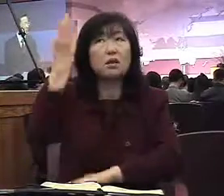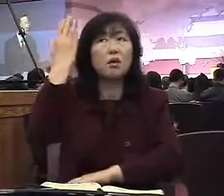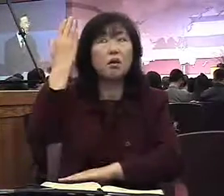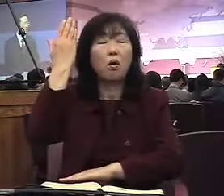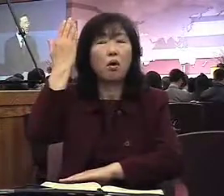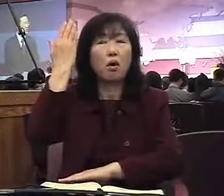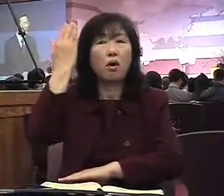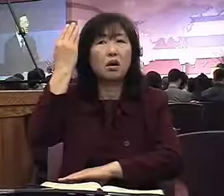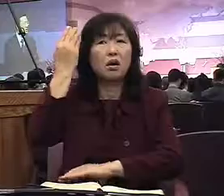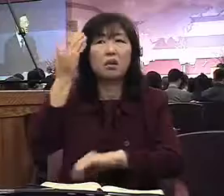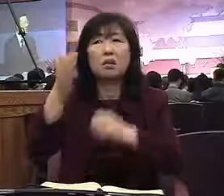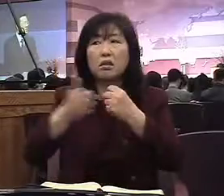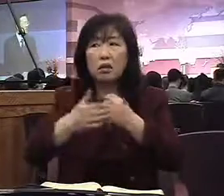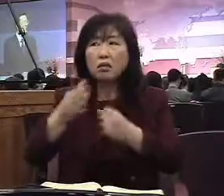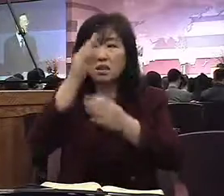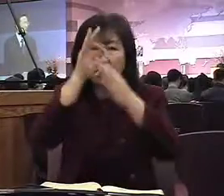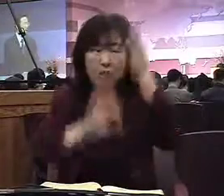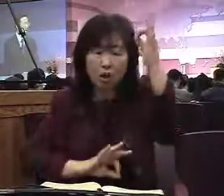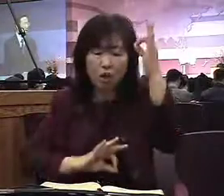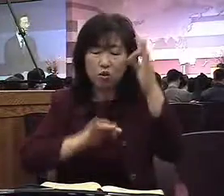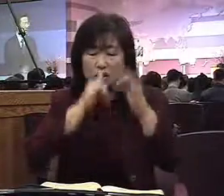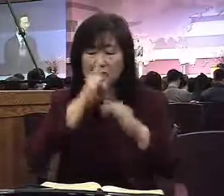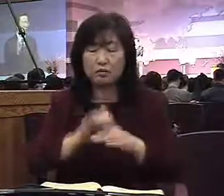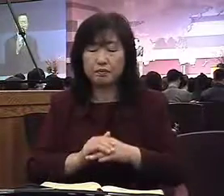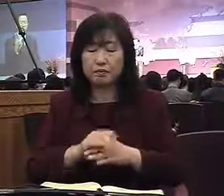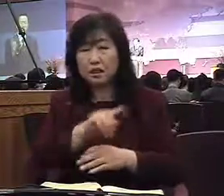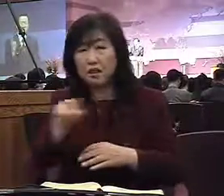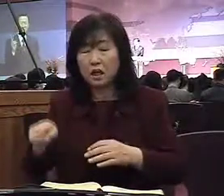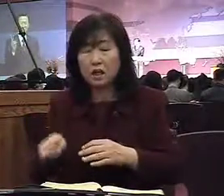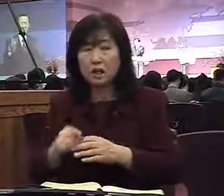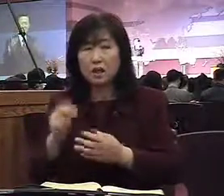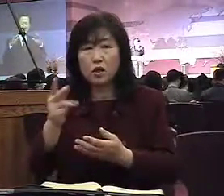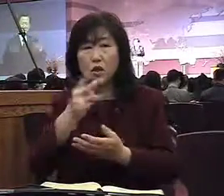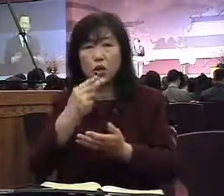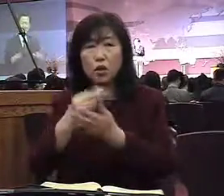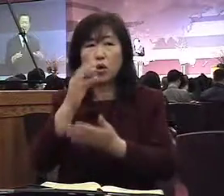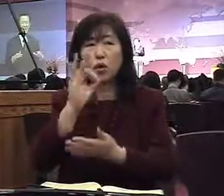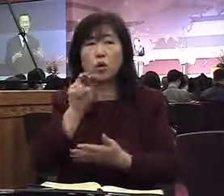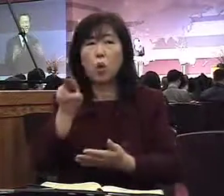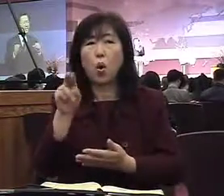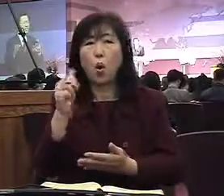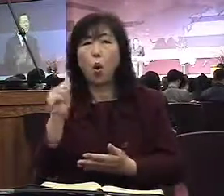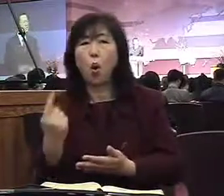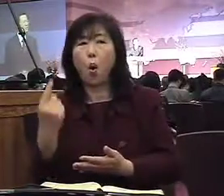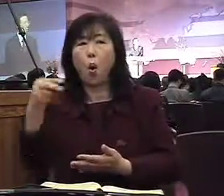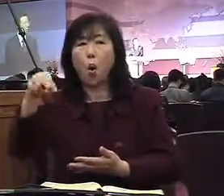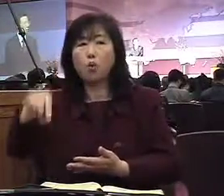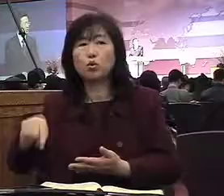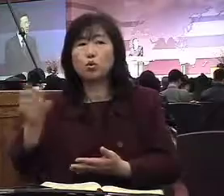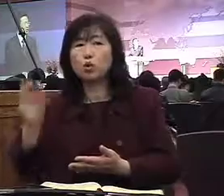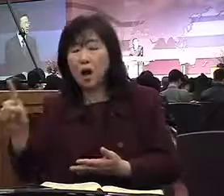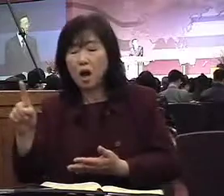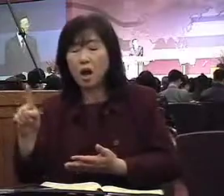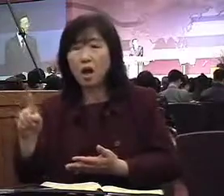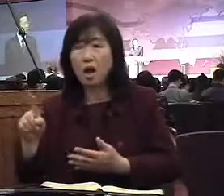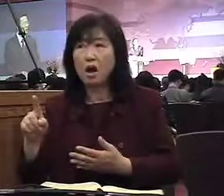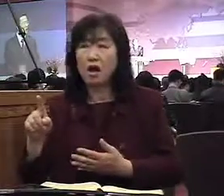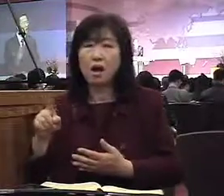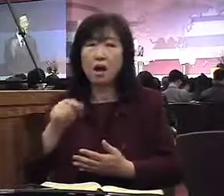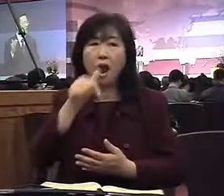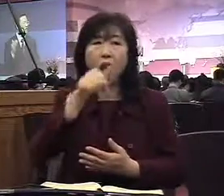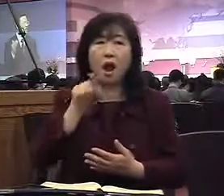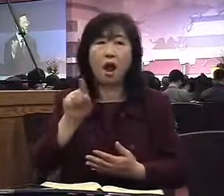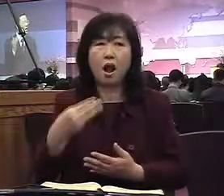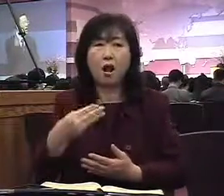실패했어요. 그래서 그들 가운데 여호수아 갈렙 20세 이하의 자녀들을 빼놓고는